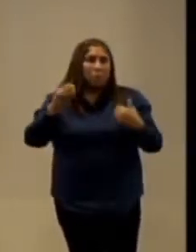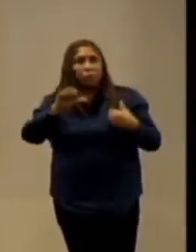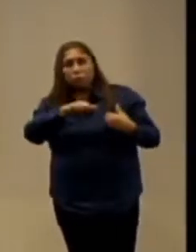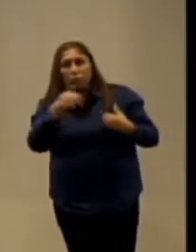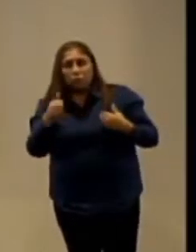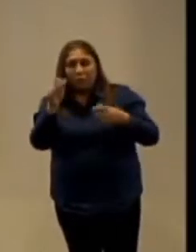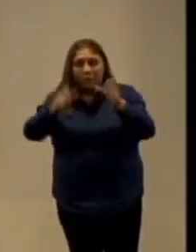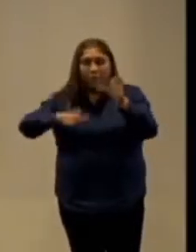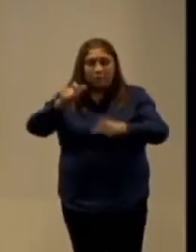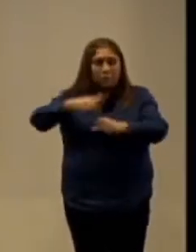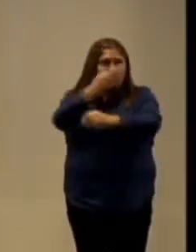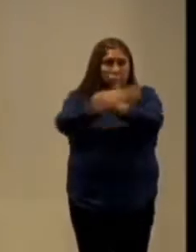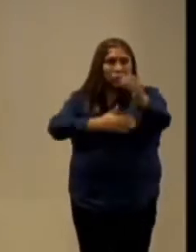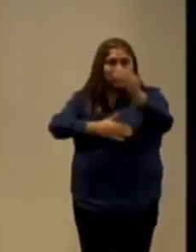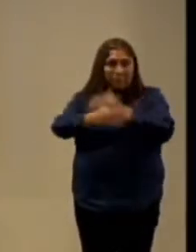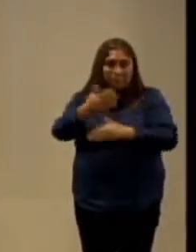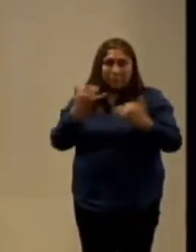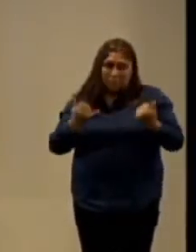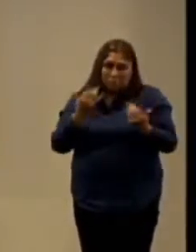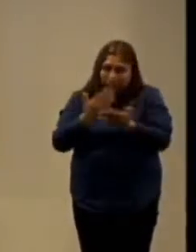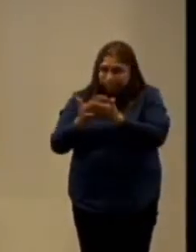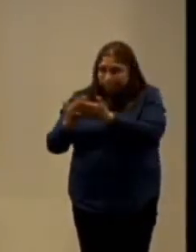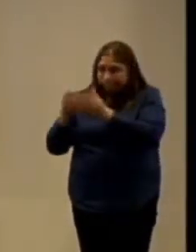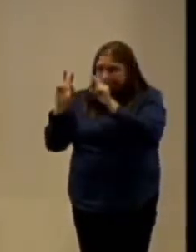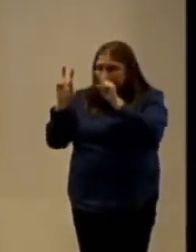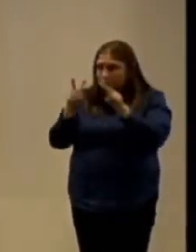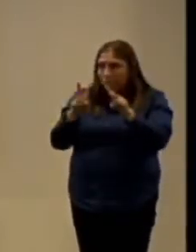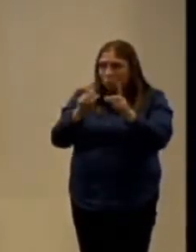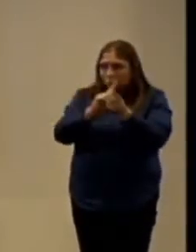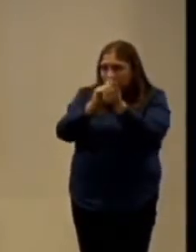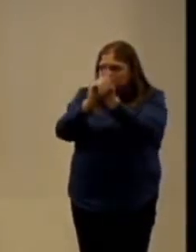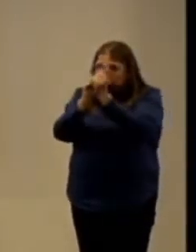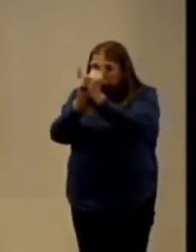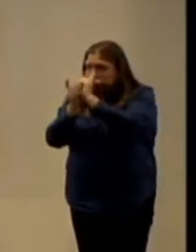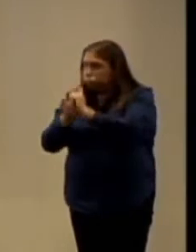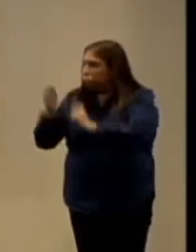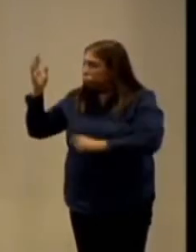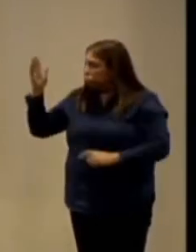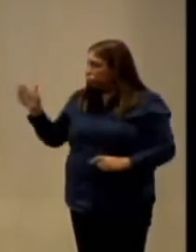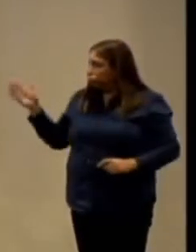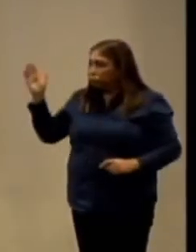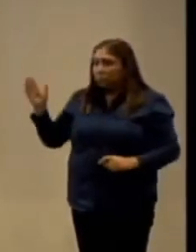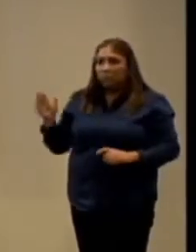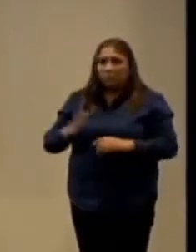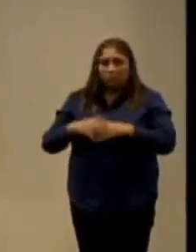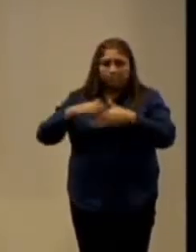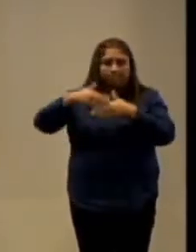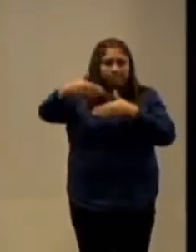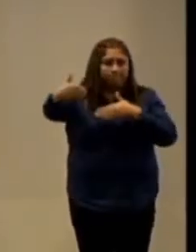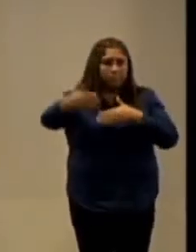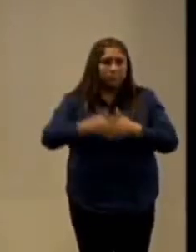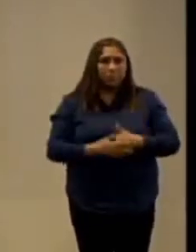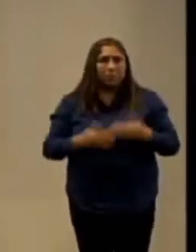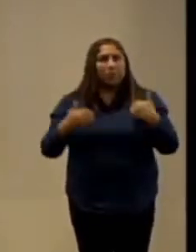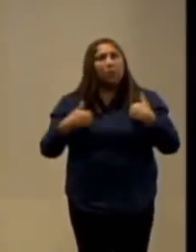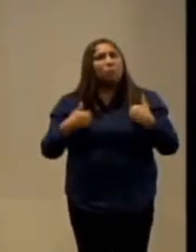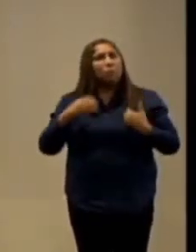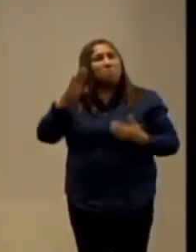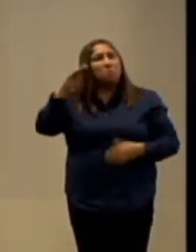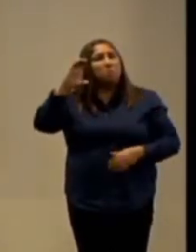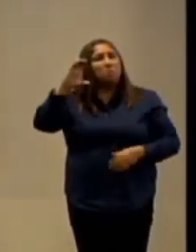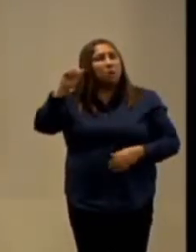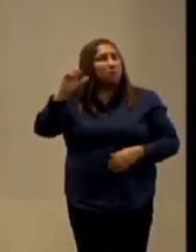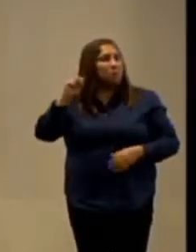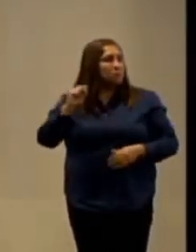personas con discapacidad que vamos a ver cómo se ha traducido en la gestión más adelante. Tenemos también becas